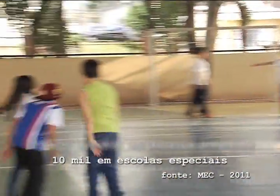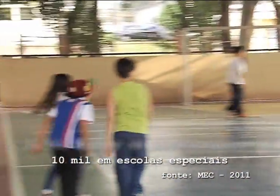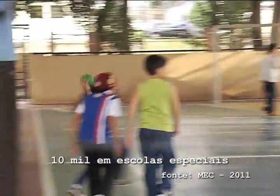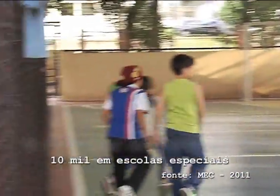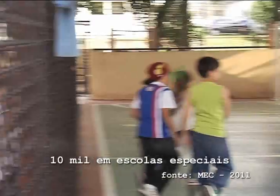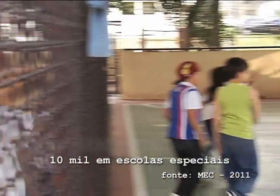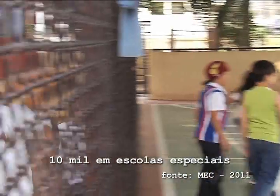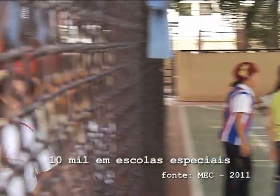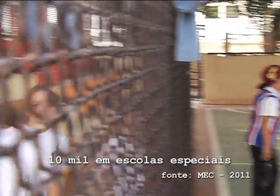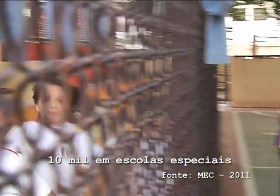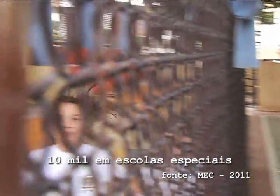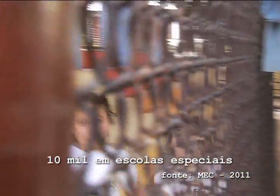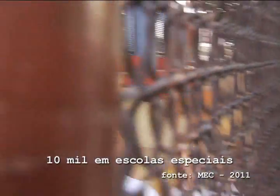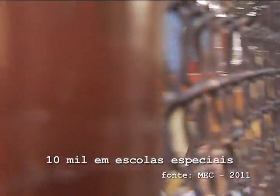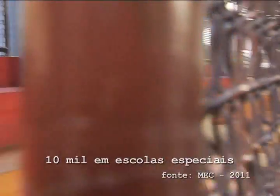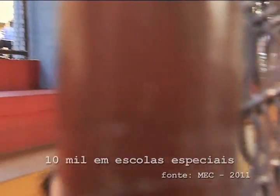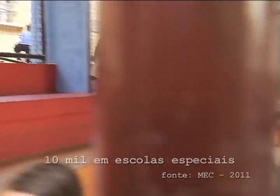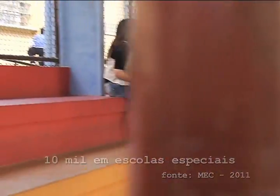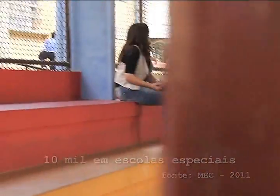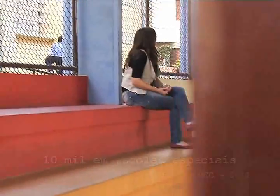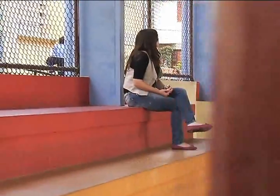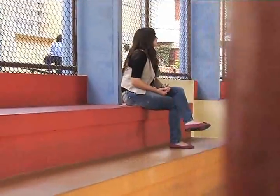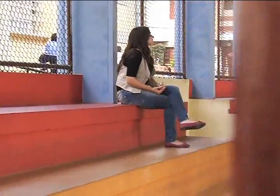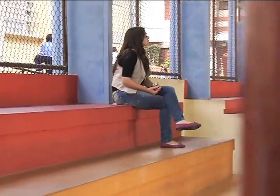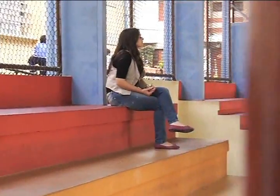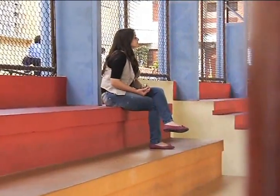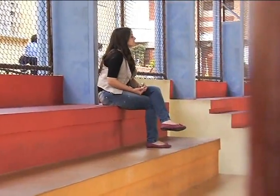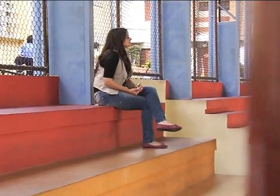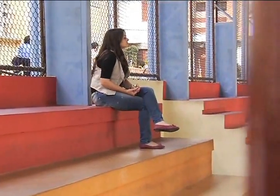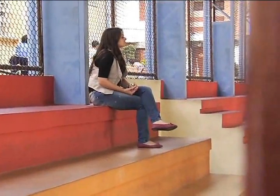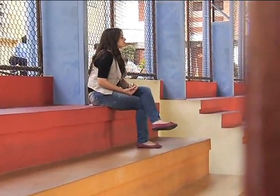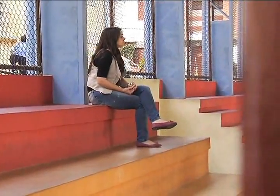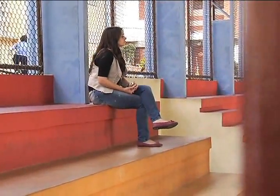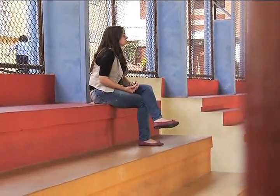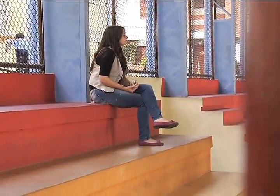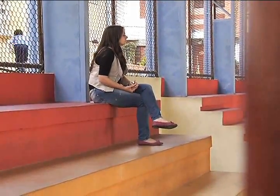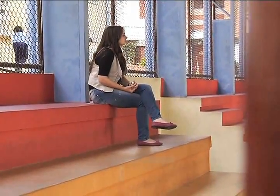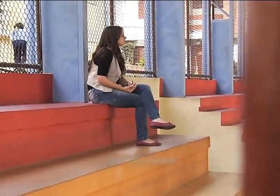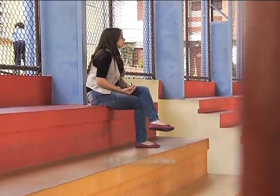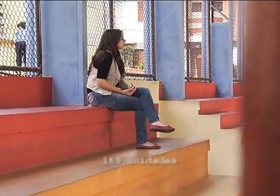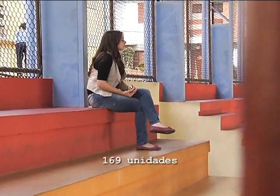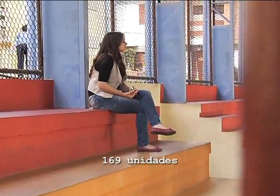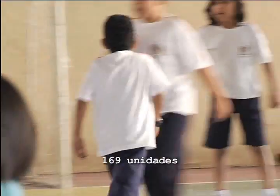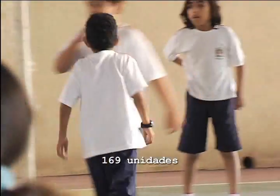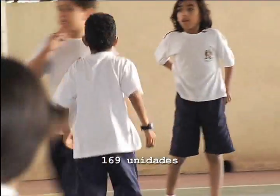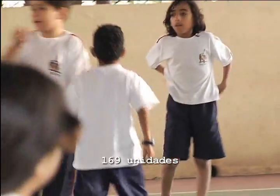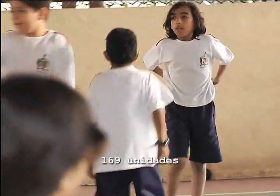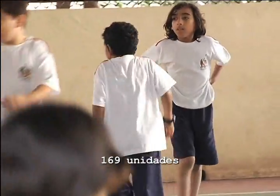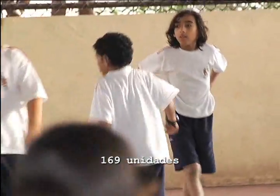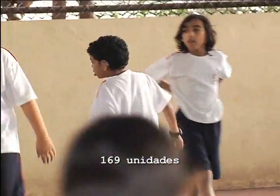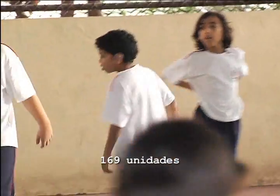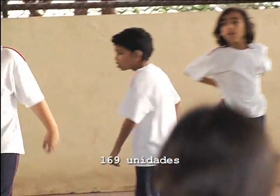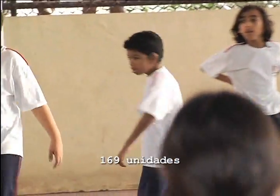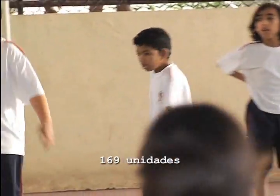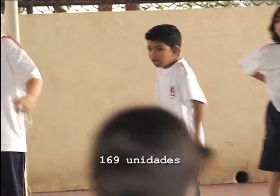especiais. Em São Bernardo do Campo, a rede educacional tem 169 unidades, entre